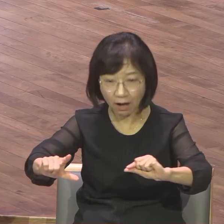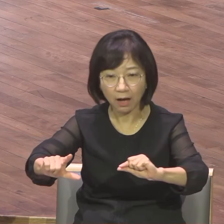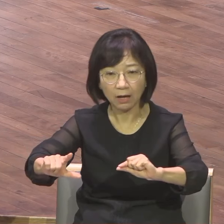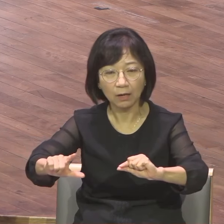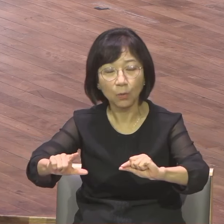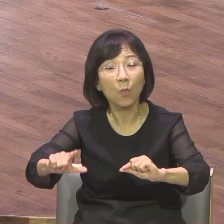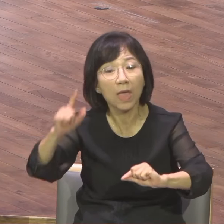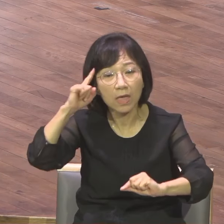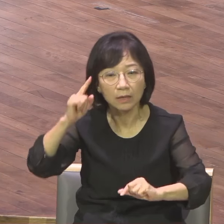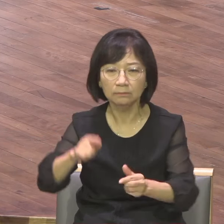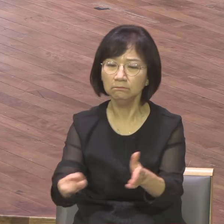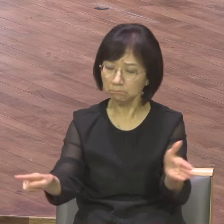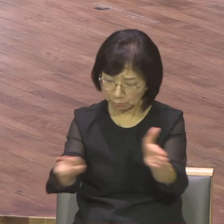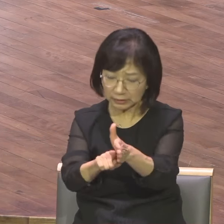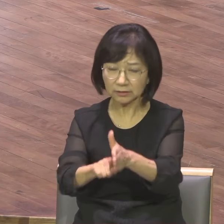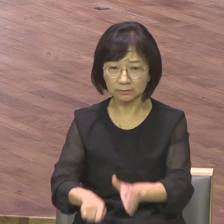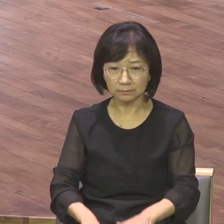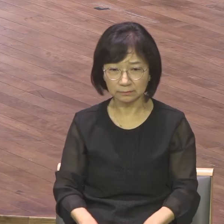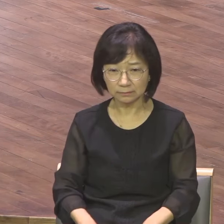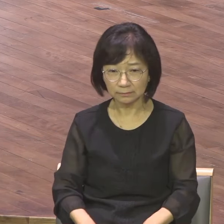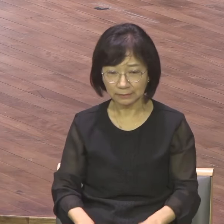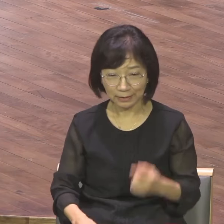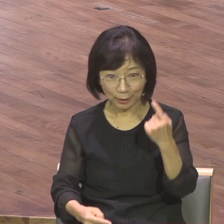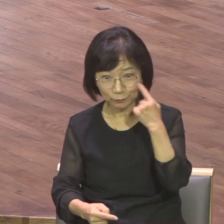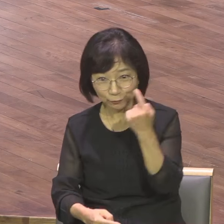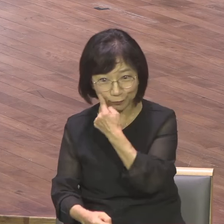믿음이에요. 계산이 안 나와.